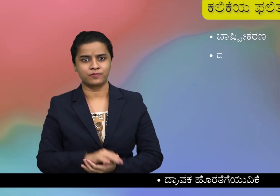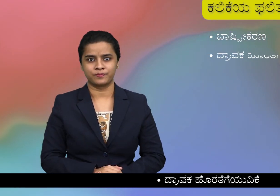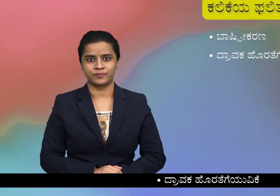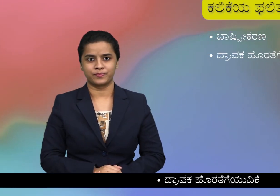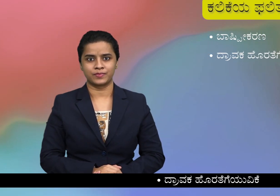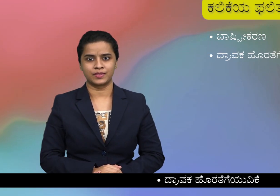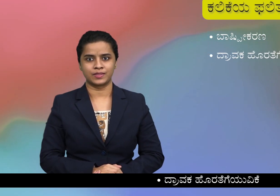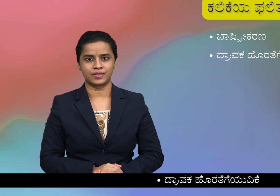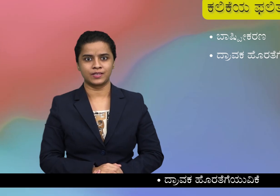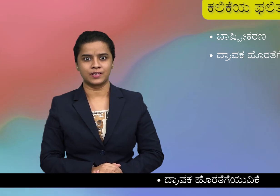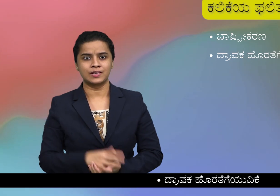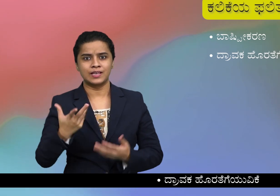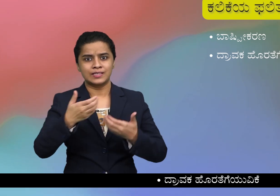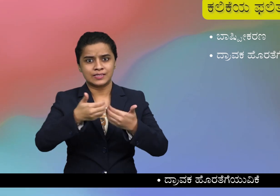ದ್ರಾವಕ ಹೊರತೆಗೆಯುವಿಕೆ,